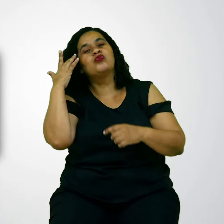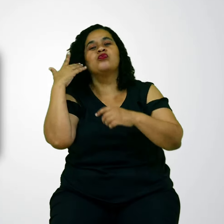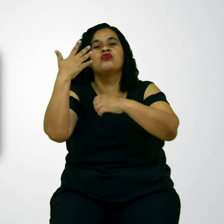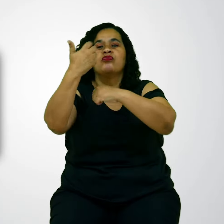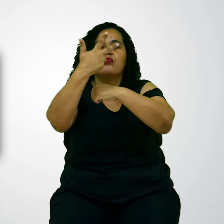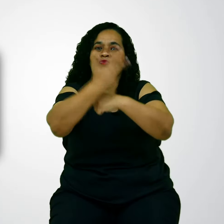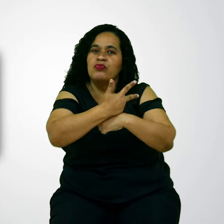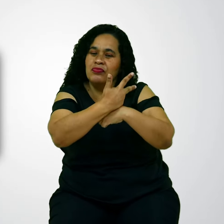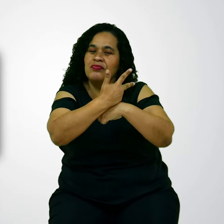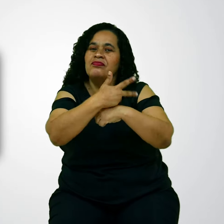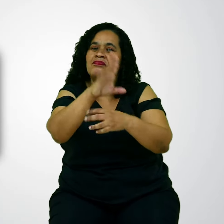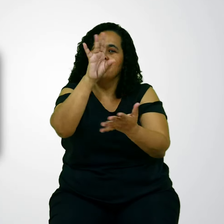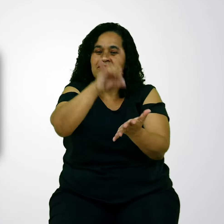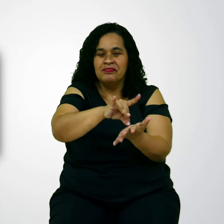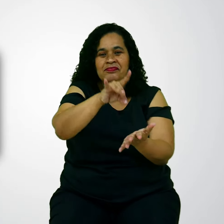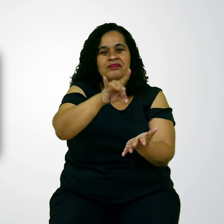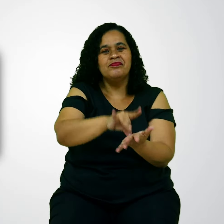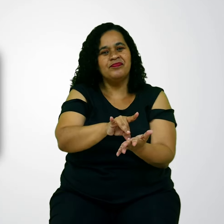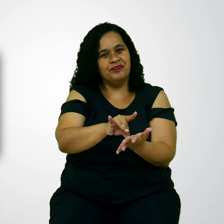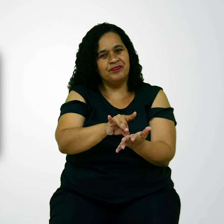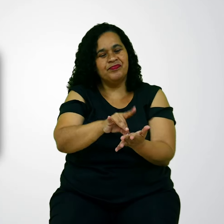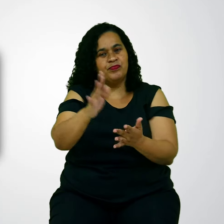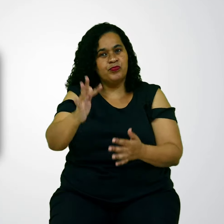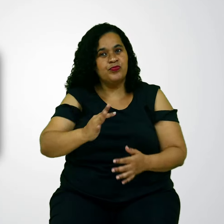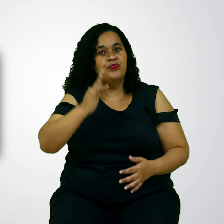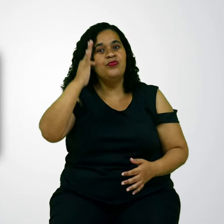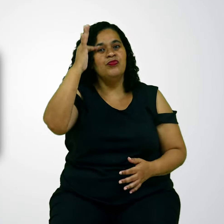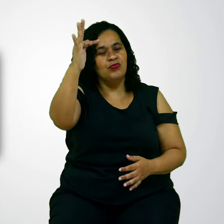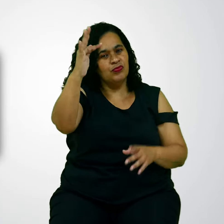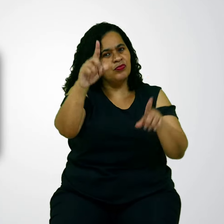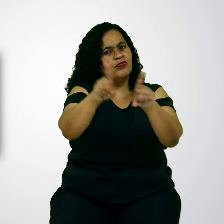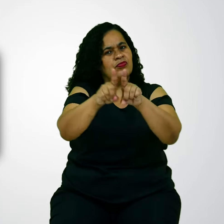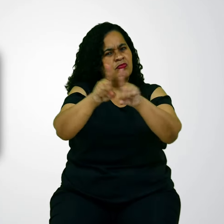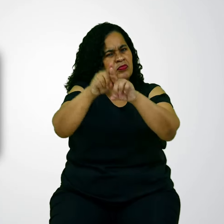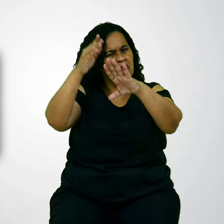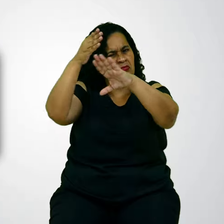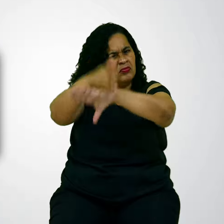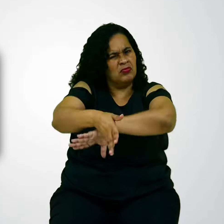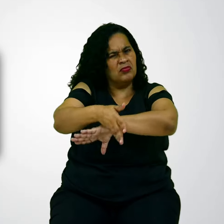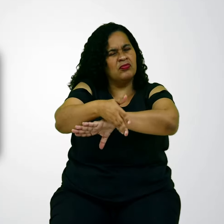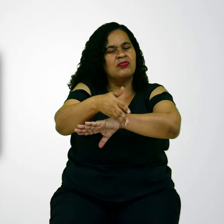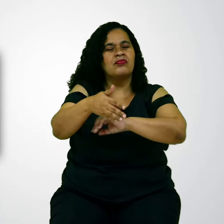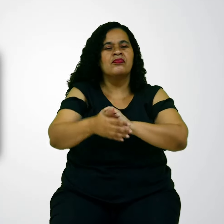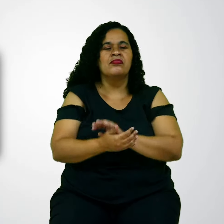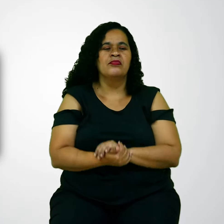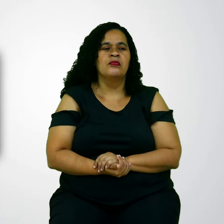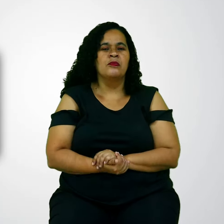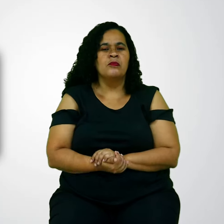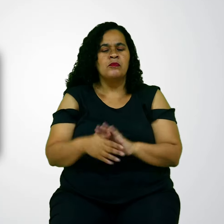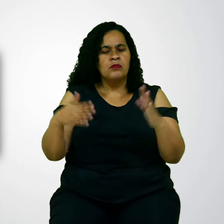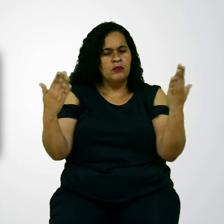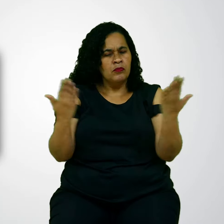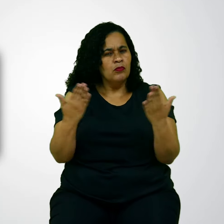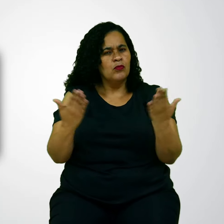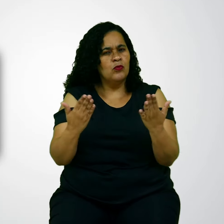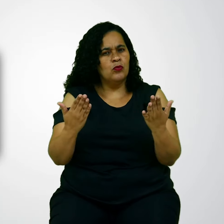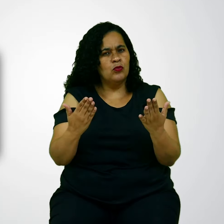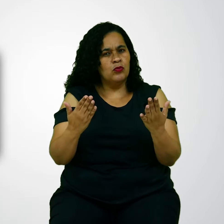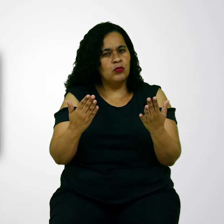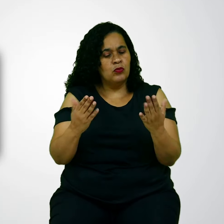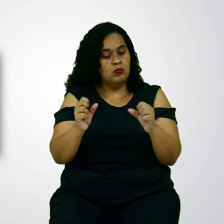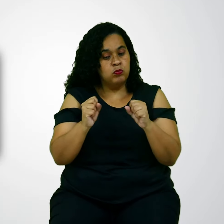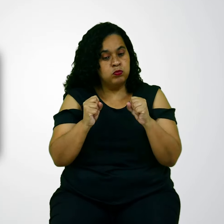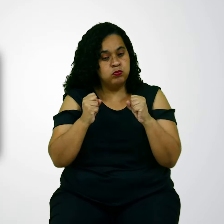o programa e futuramente vai acessar esse conteúdo, enfim. Agora, qual é a motivação do Fabinho? Qual é a